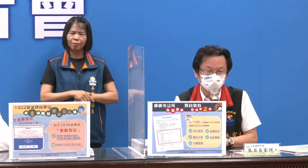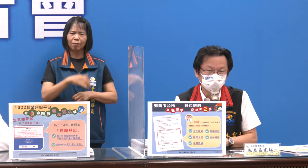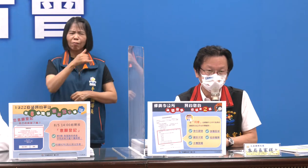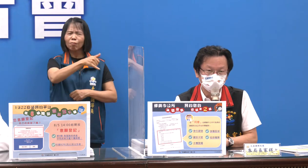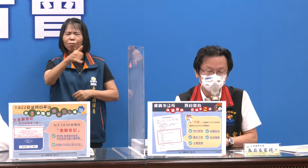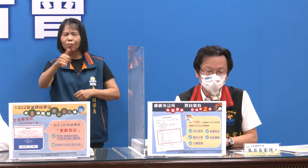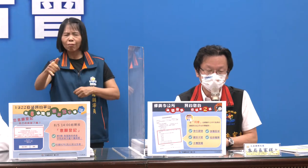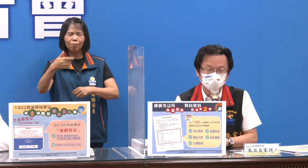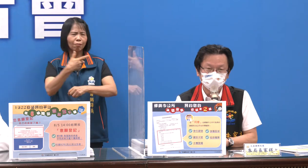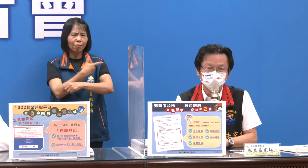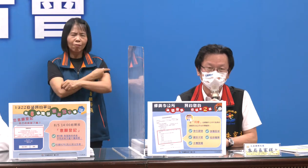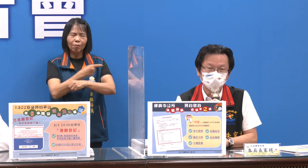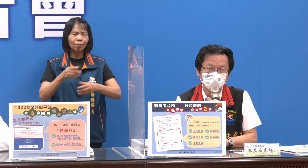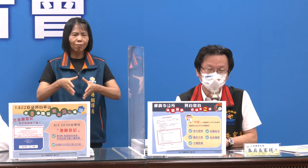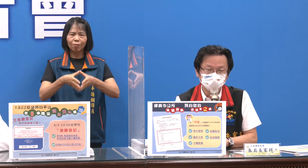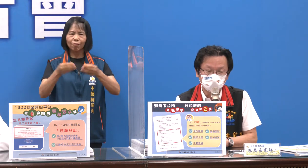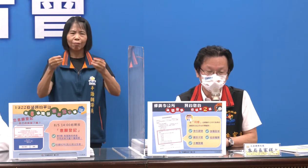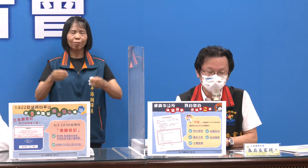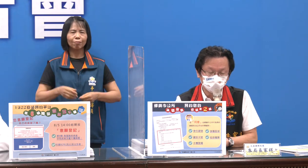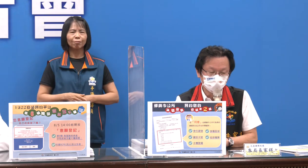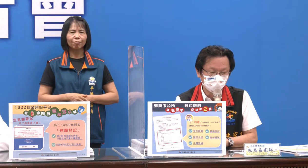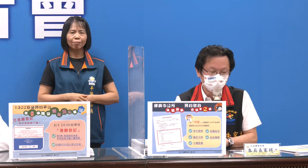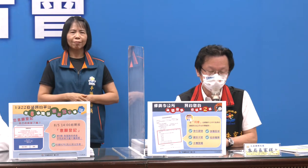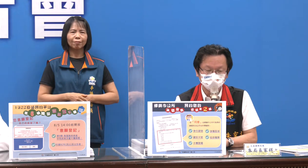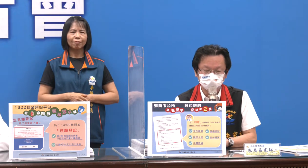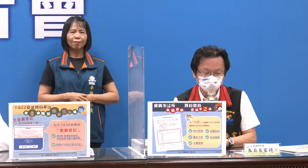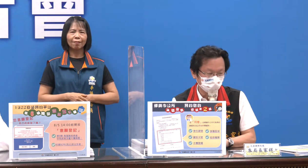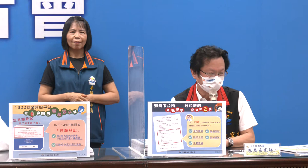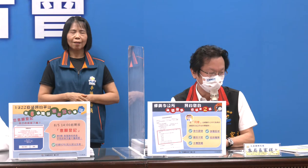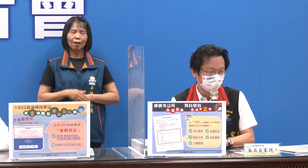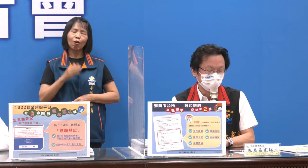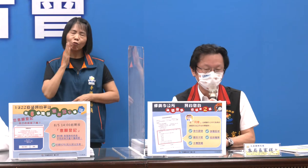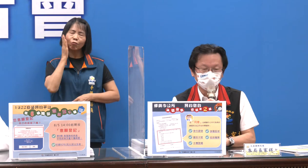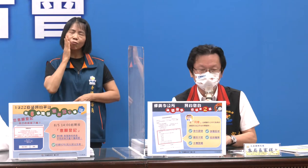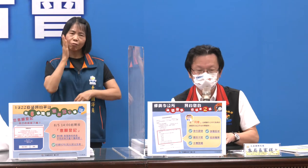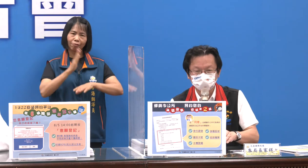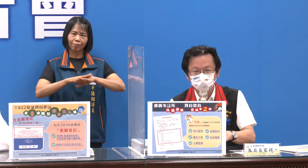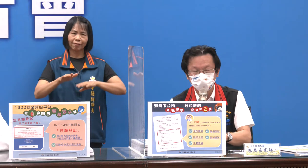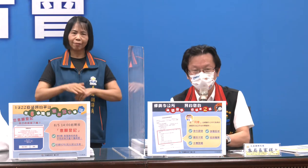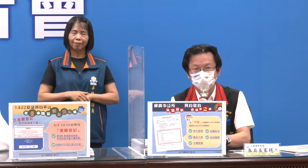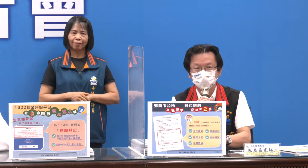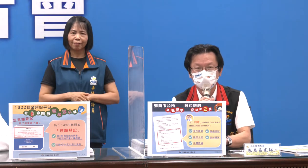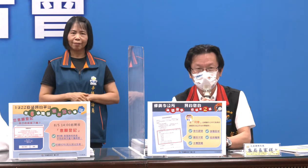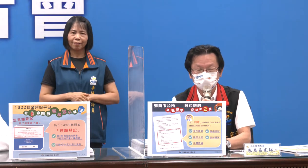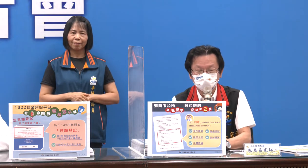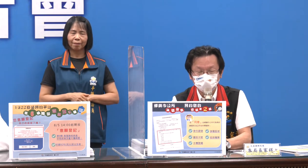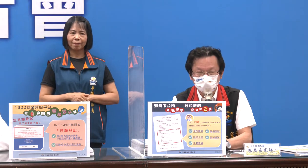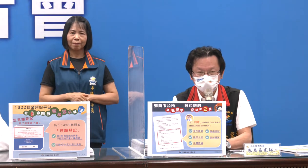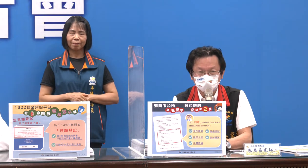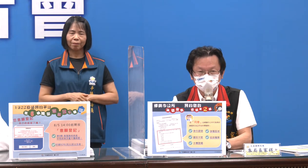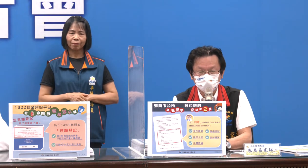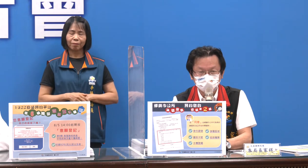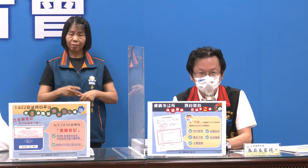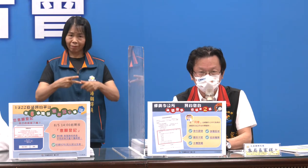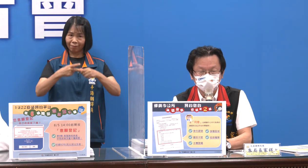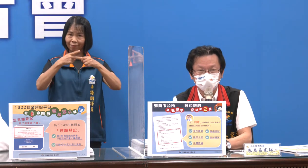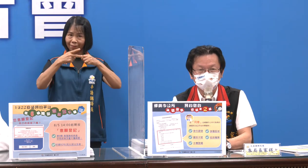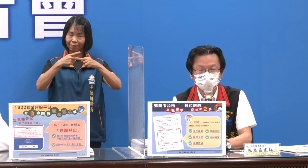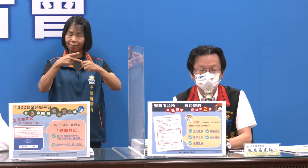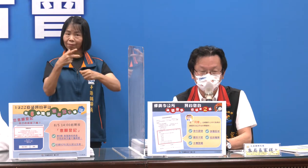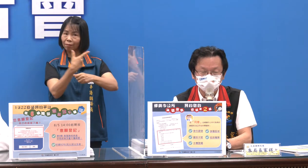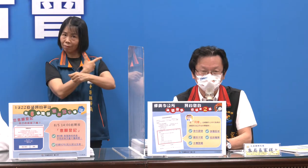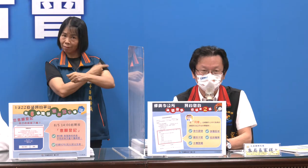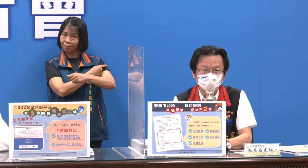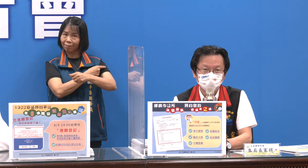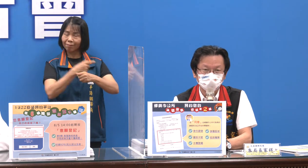跑就让我们老人家在施打过程中比较顺利所以这就是我们在对第二季的